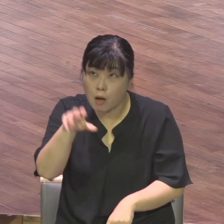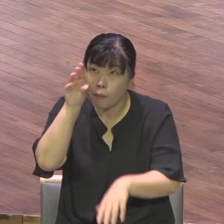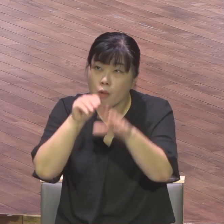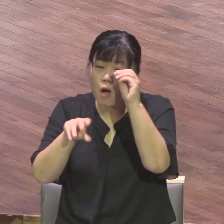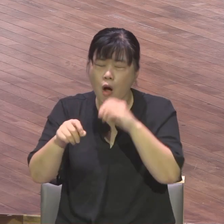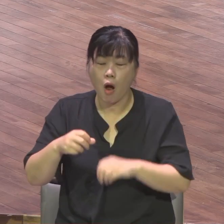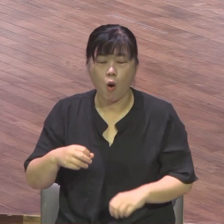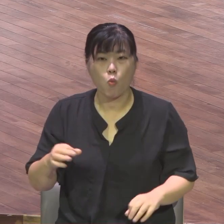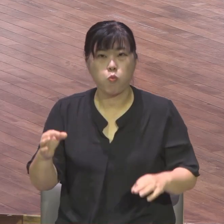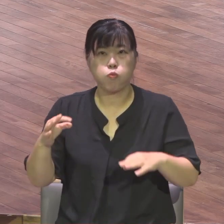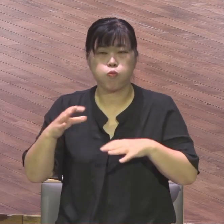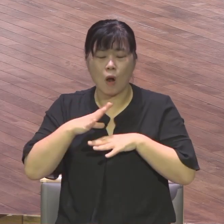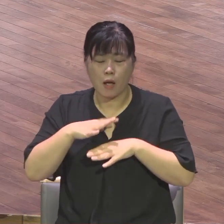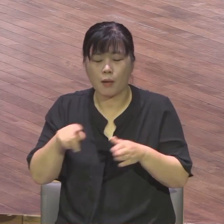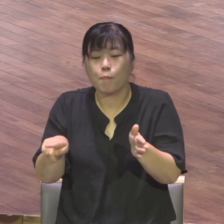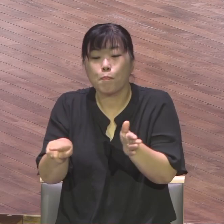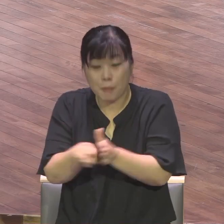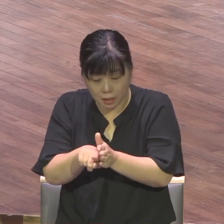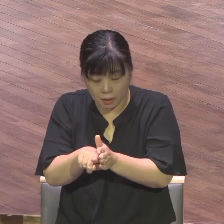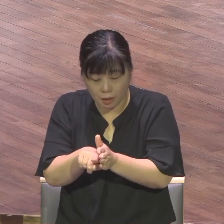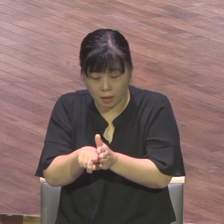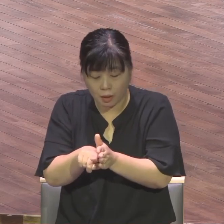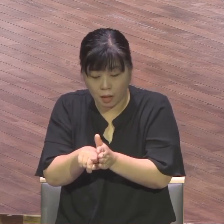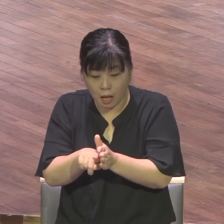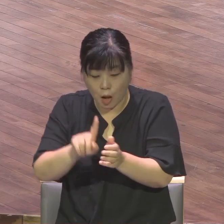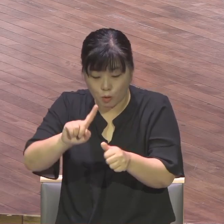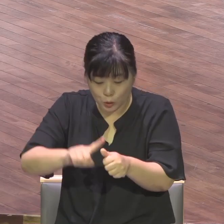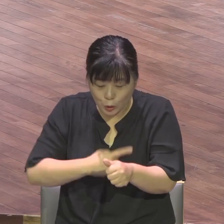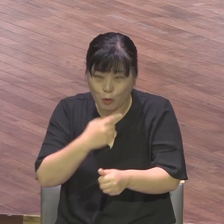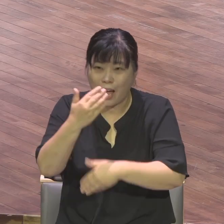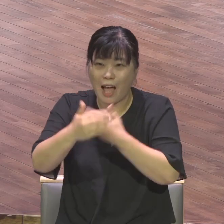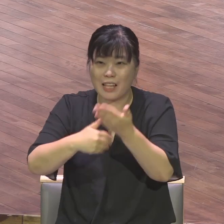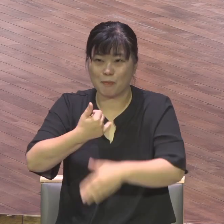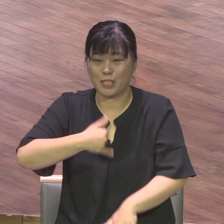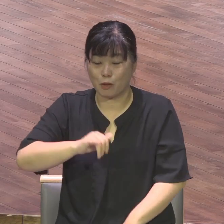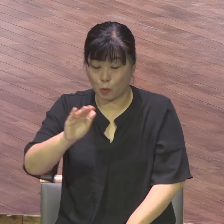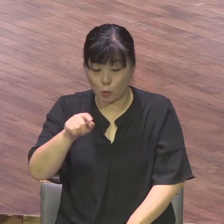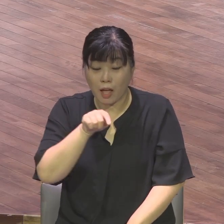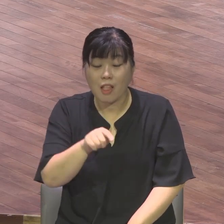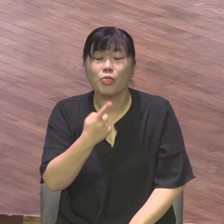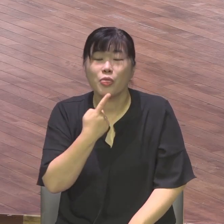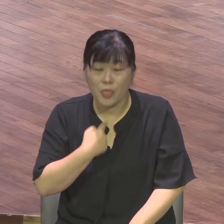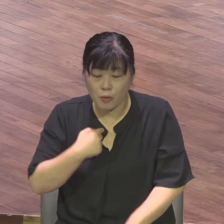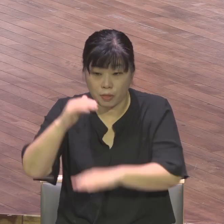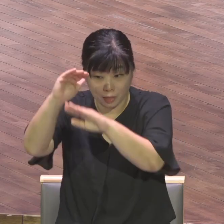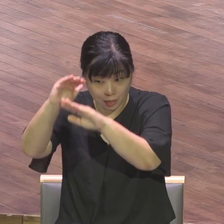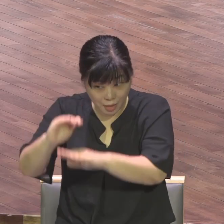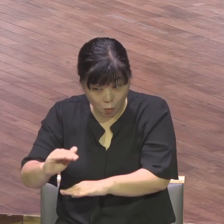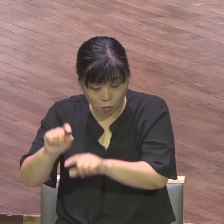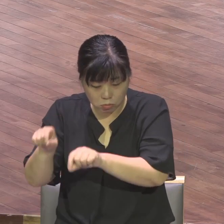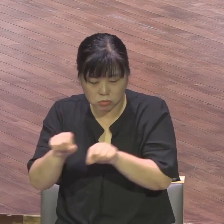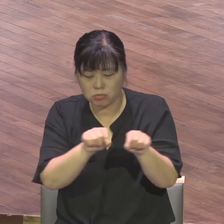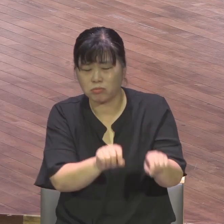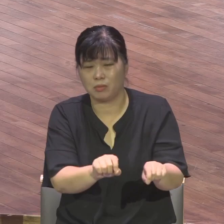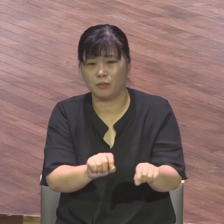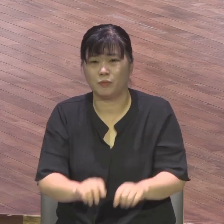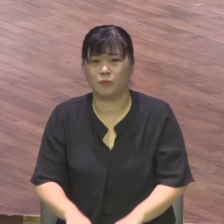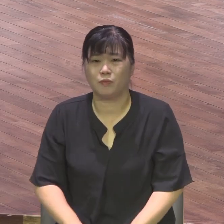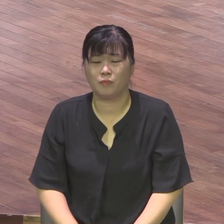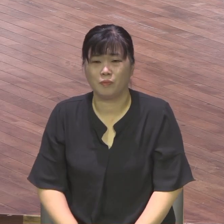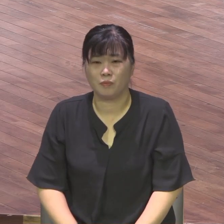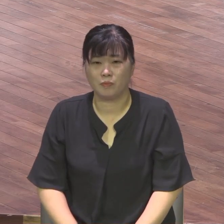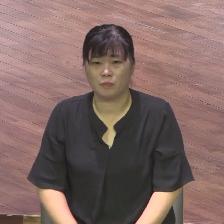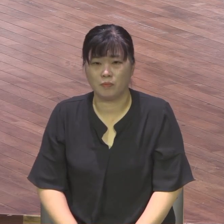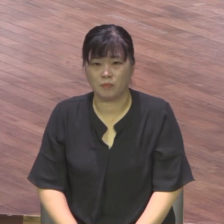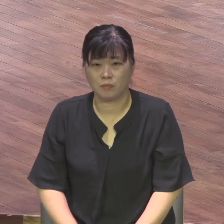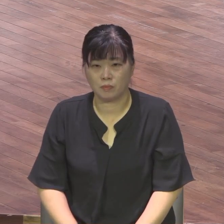성령 충만을 받은 사도들을 비롯해서 120명의 그때 성령 받은 이 제자들의 편견도 이